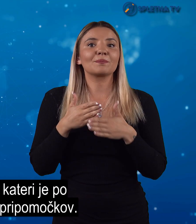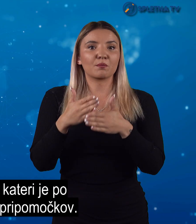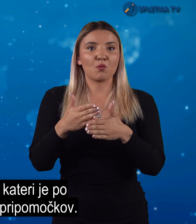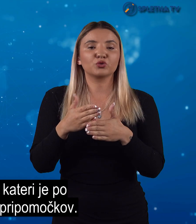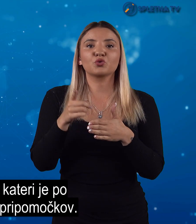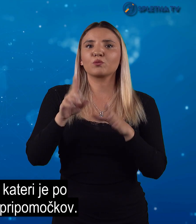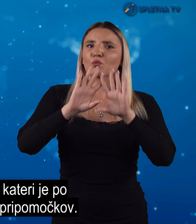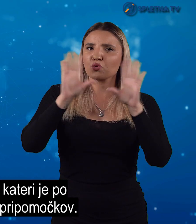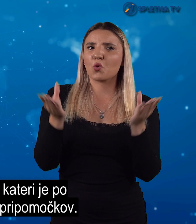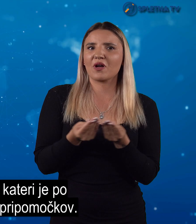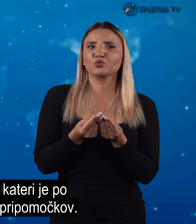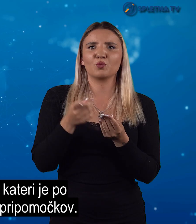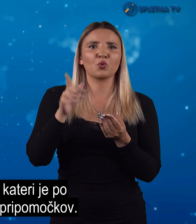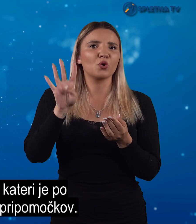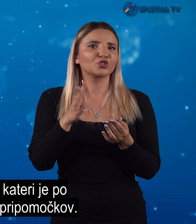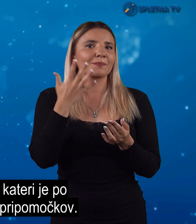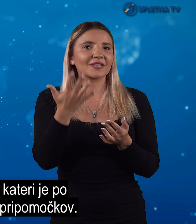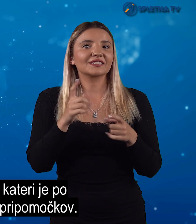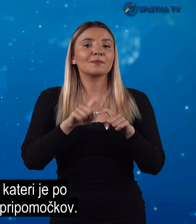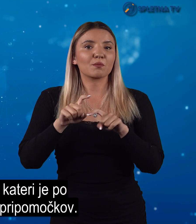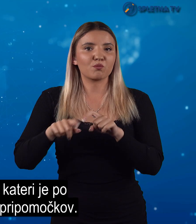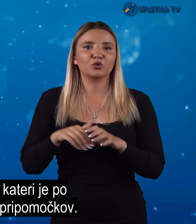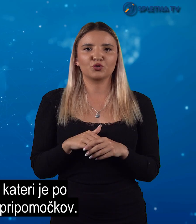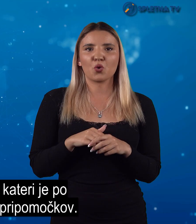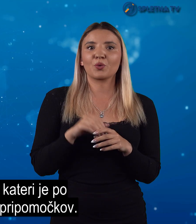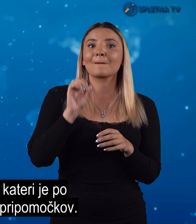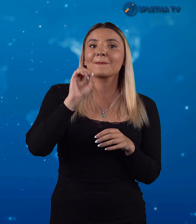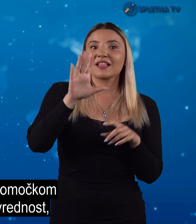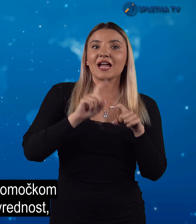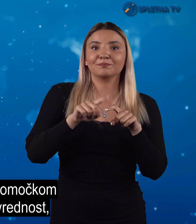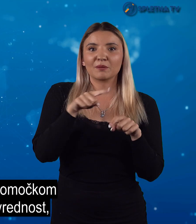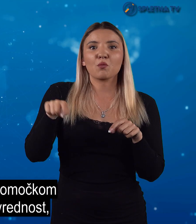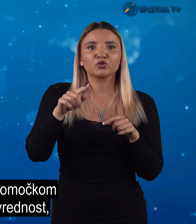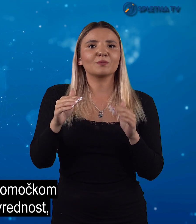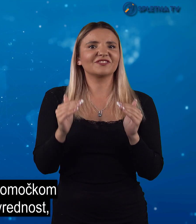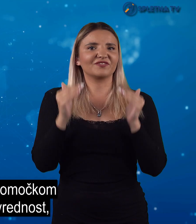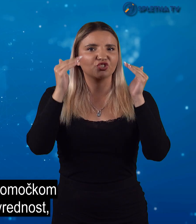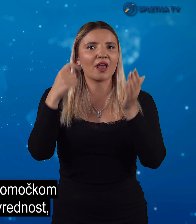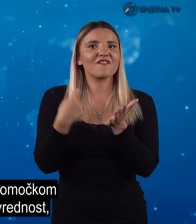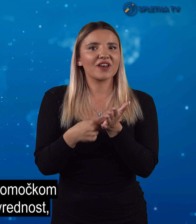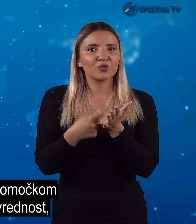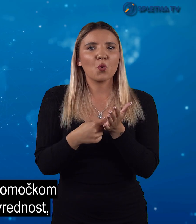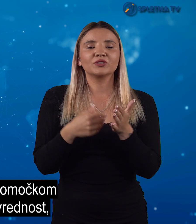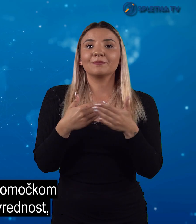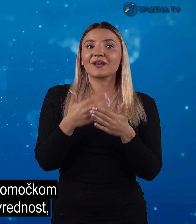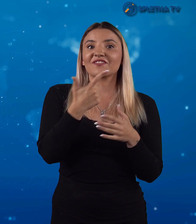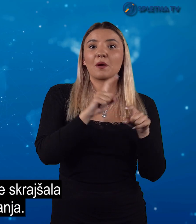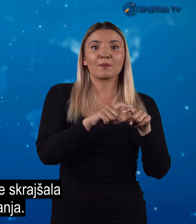novem skupno 54 pripomočkov. 15 pripomočkom se je zvišala vrednost, pri dveh pa